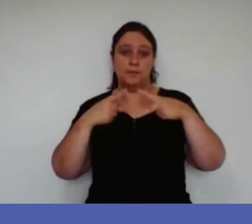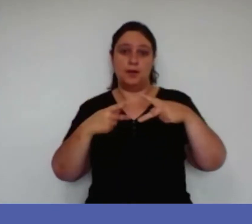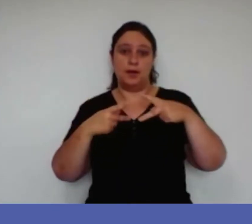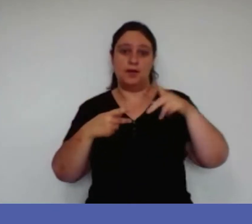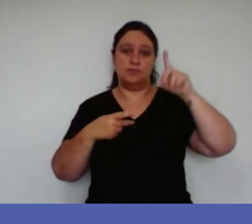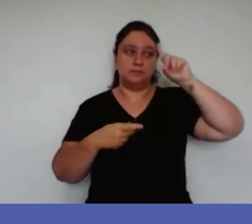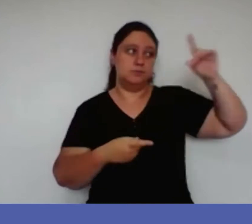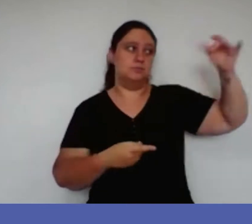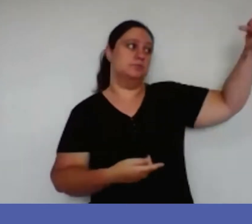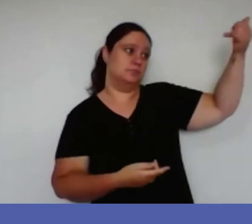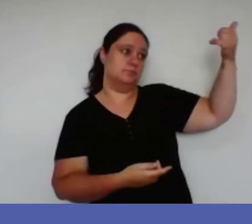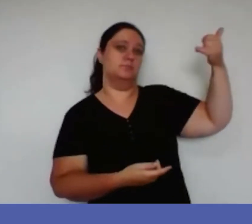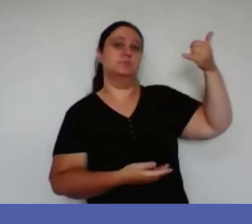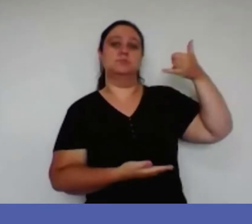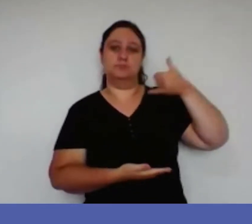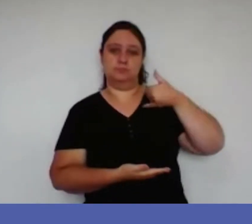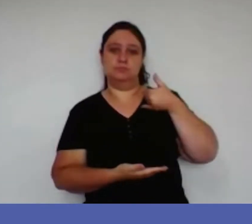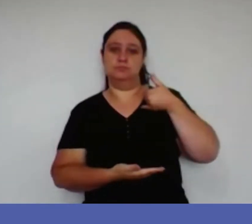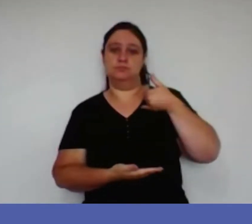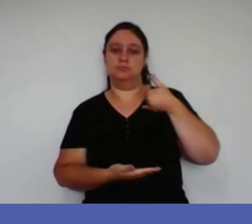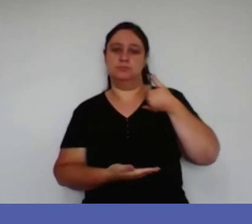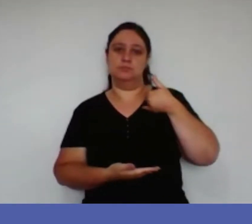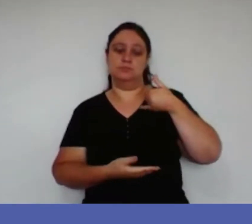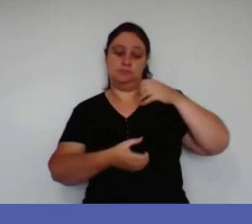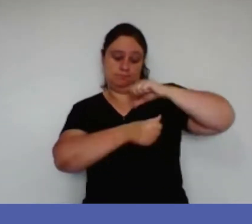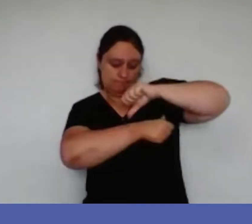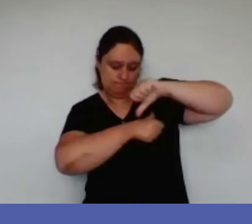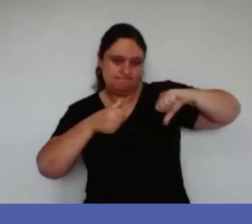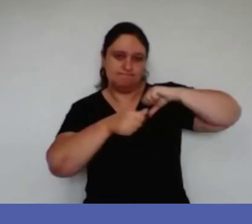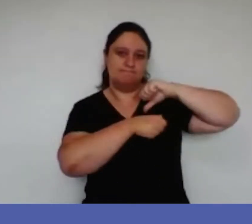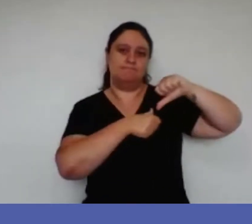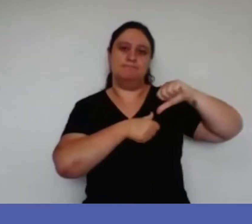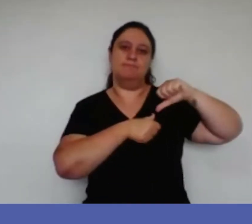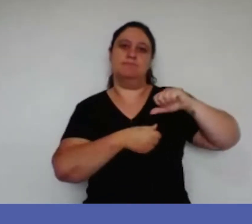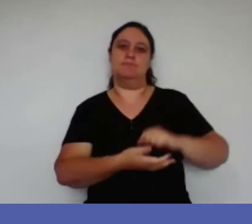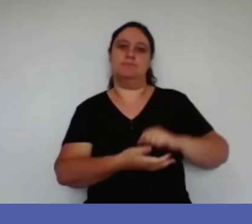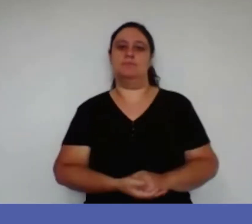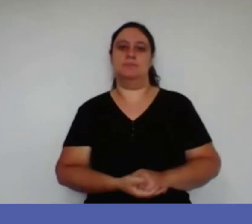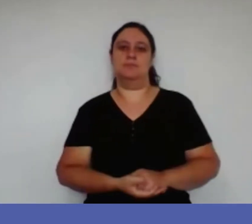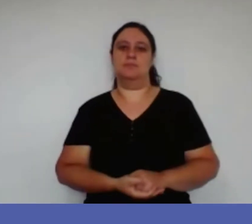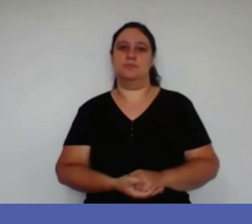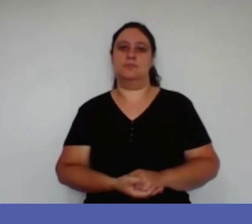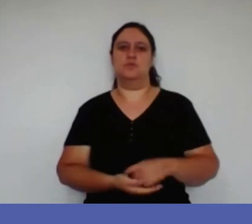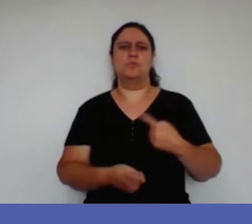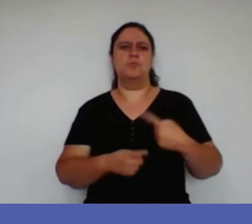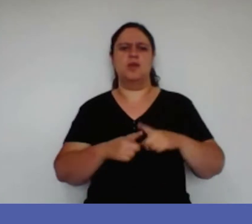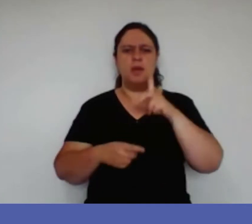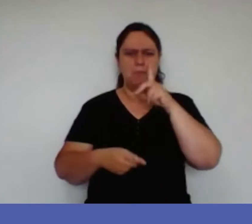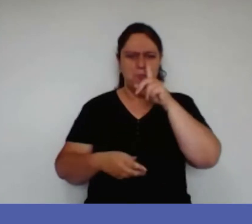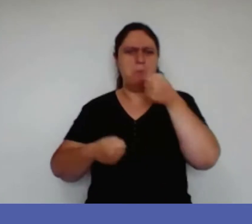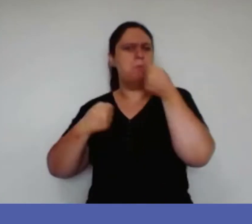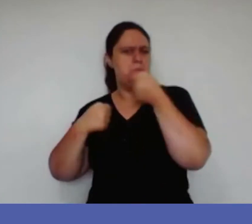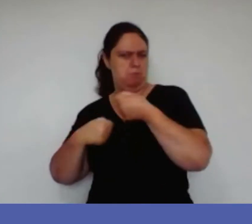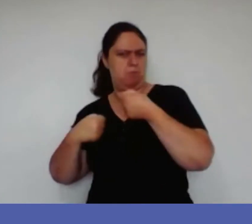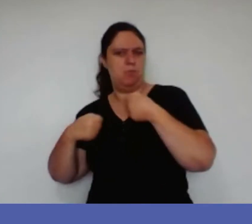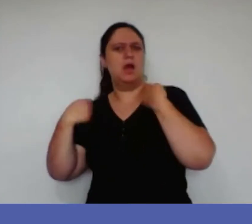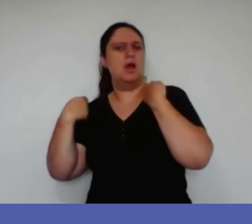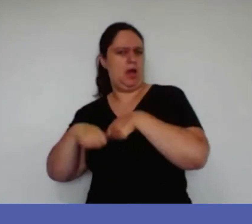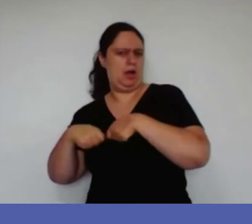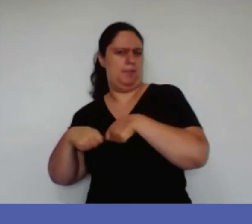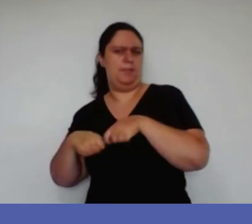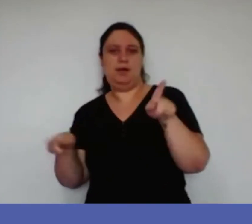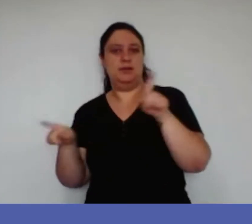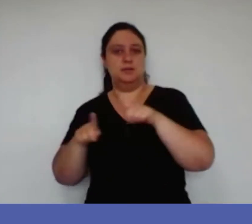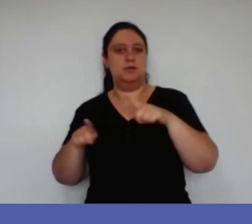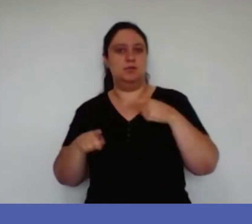por você, ela vai fazer a obra de Deus. Não é a sua capacidade. Não é que nós, à última hora, viramos todos